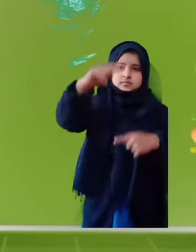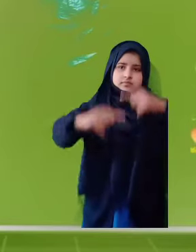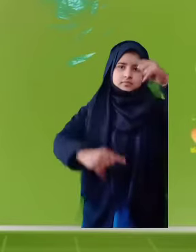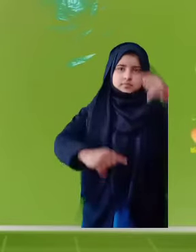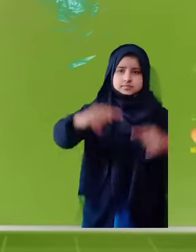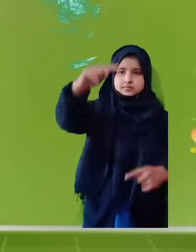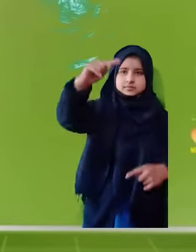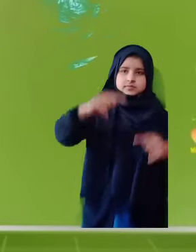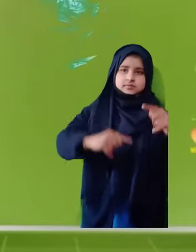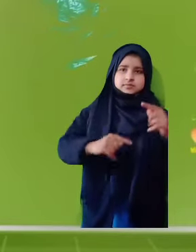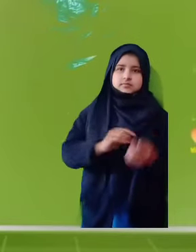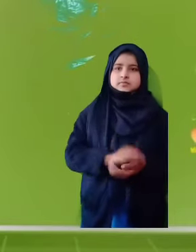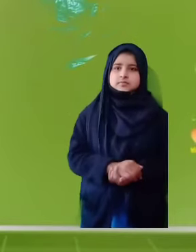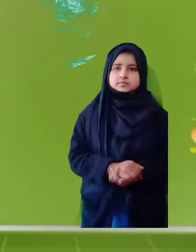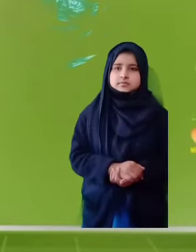नस्ल,